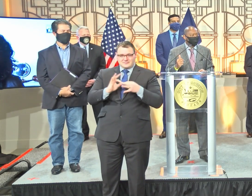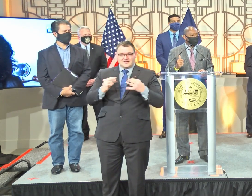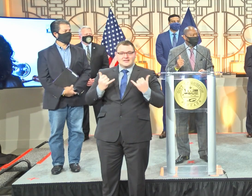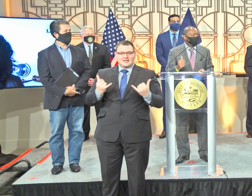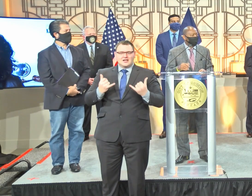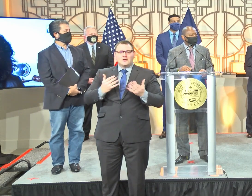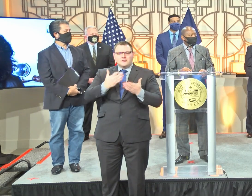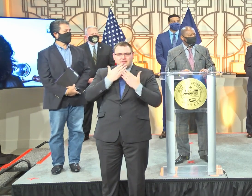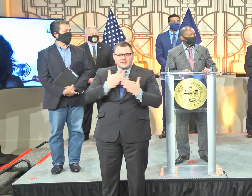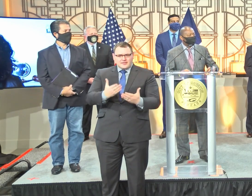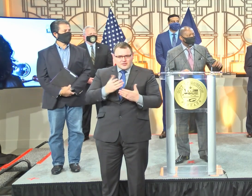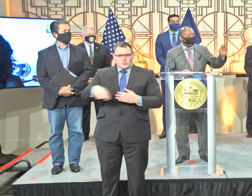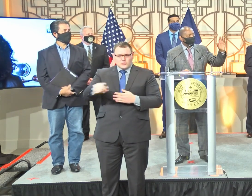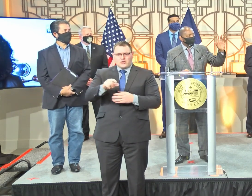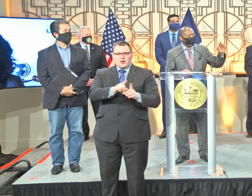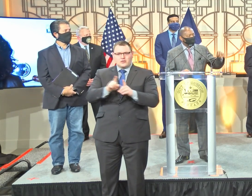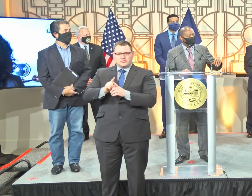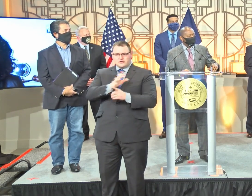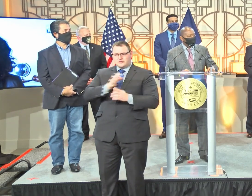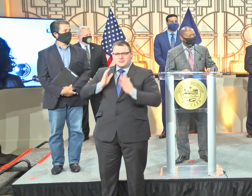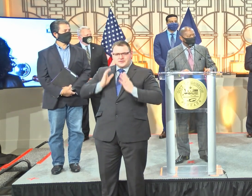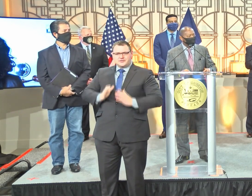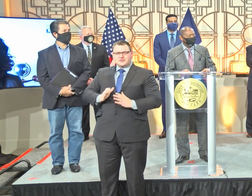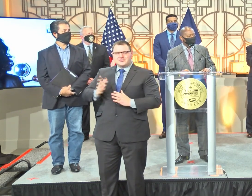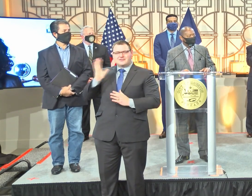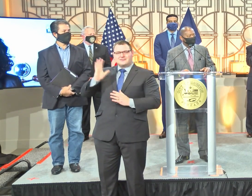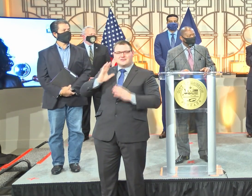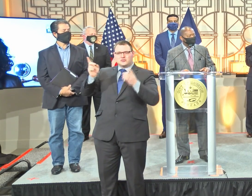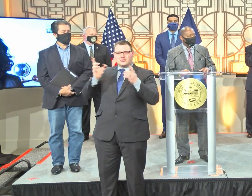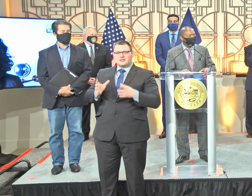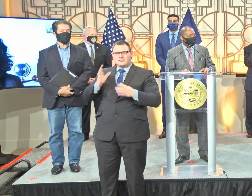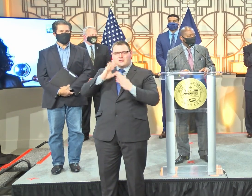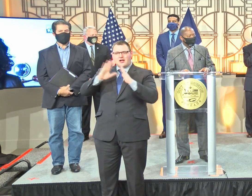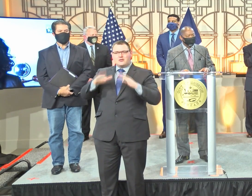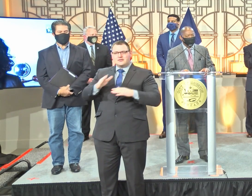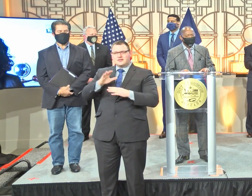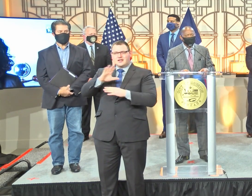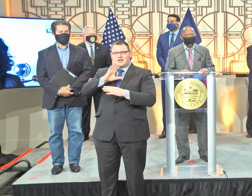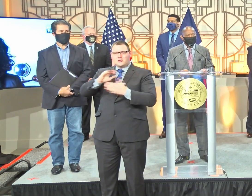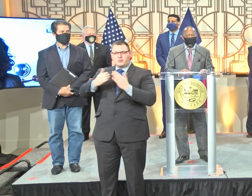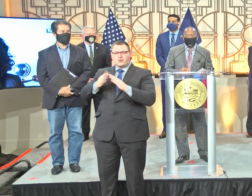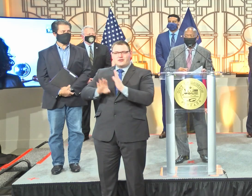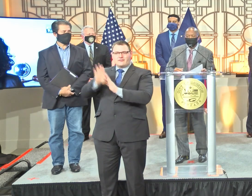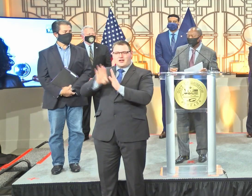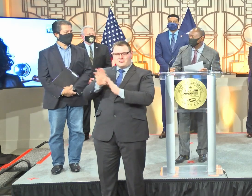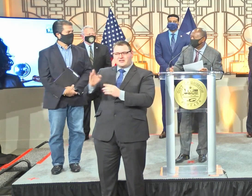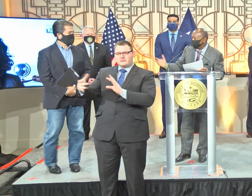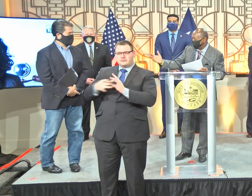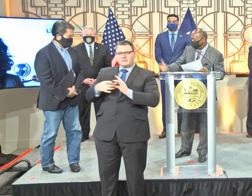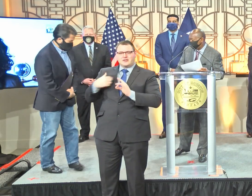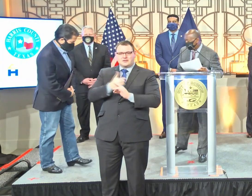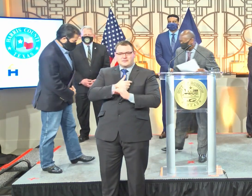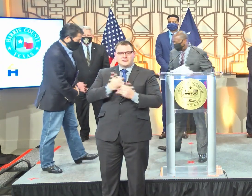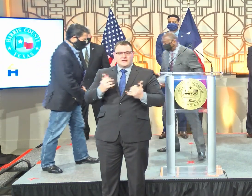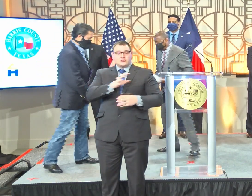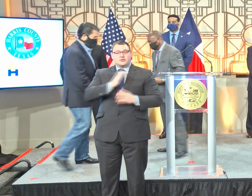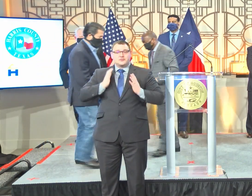es victoria, pero es el principio de una estrategia muy importante y marca un cambio en la manera en la